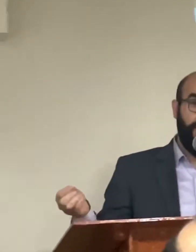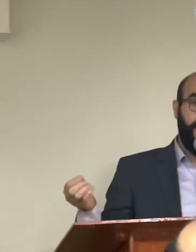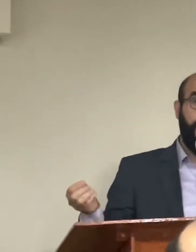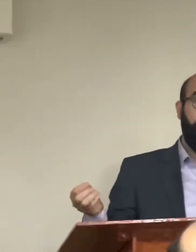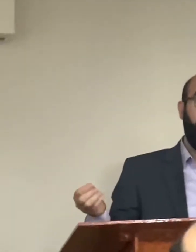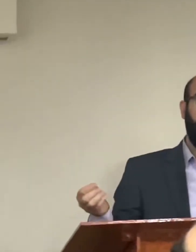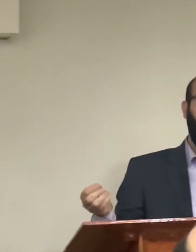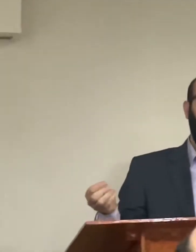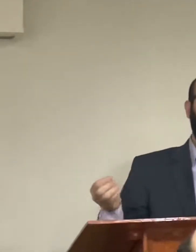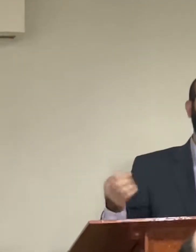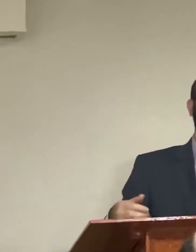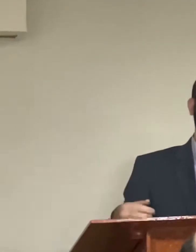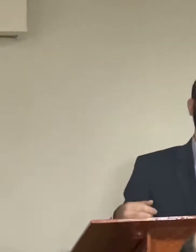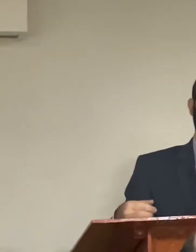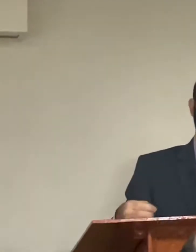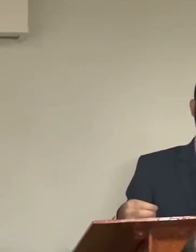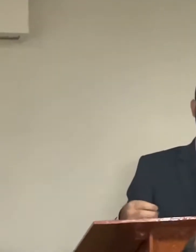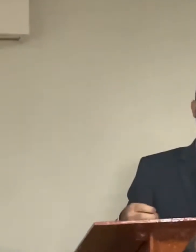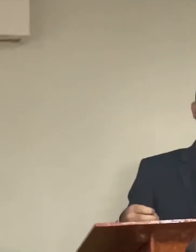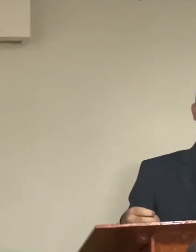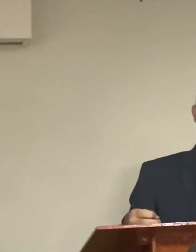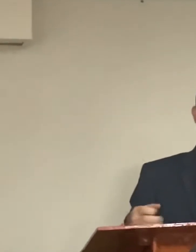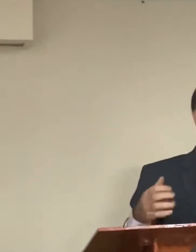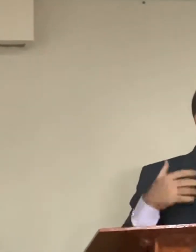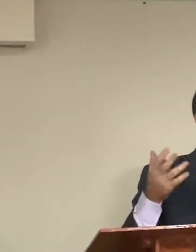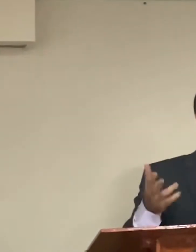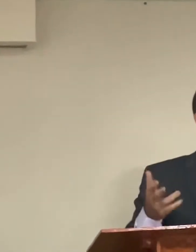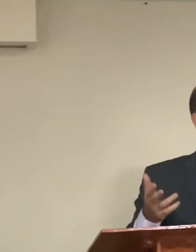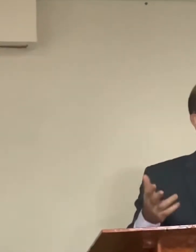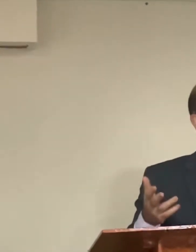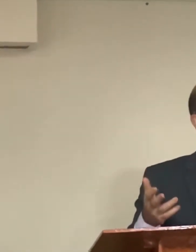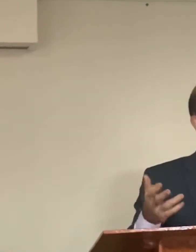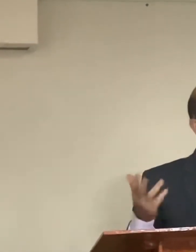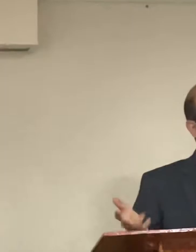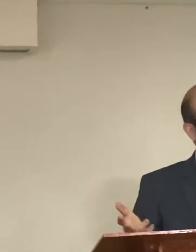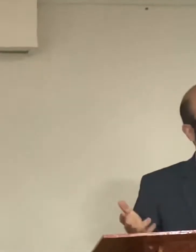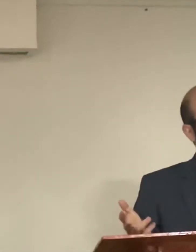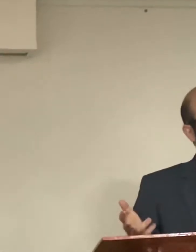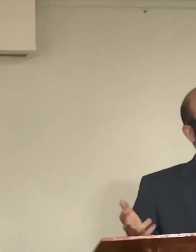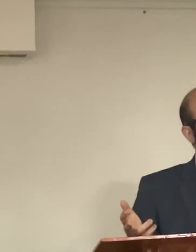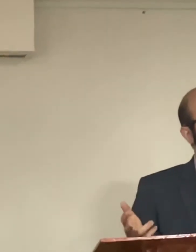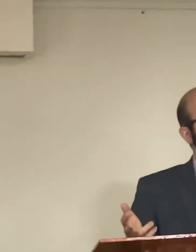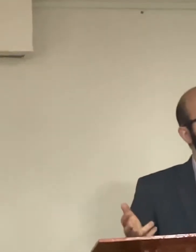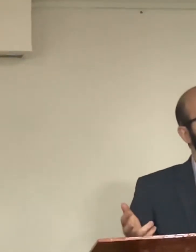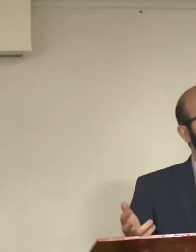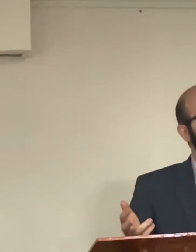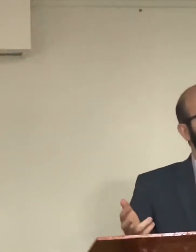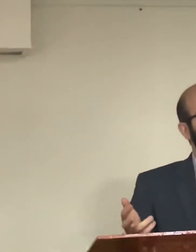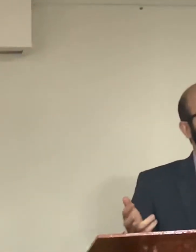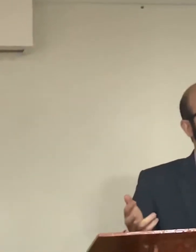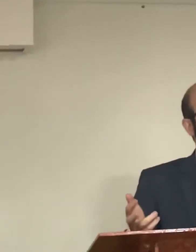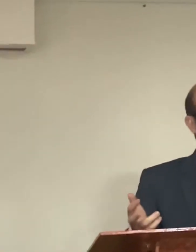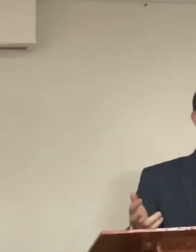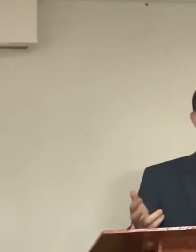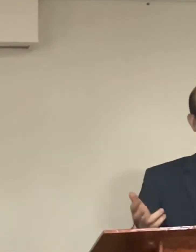հանելը, վտարելը, դա պատիժ է։ Ես ճիշտ եմ ձեզ հասկանում, այդպես եք մտածում։